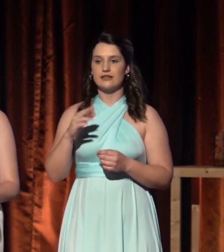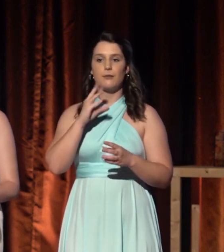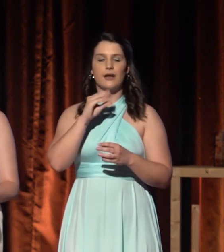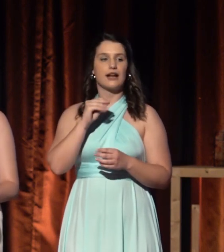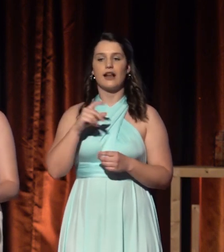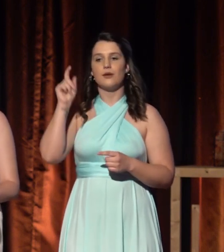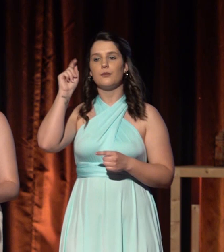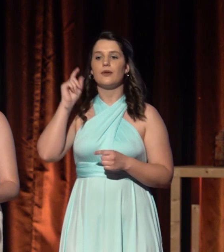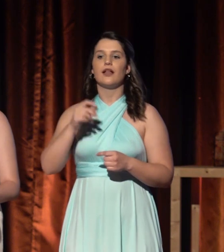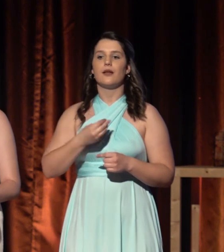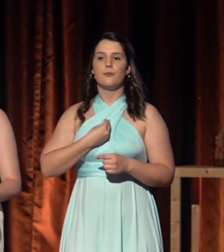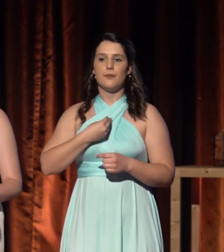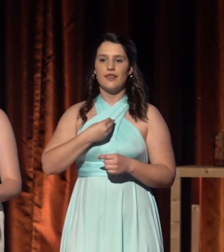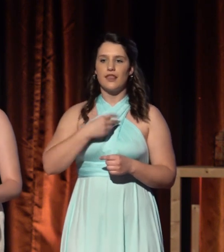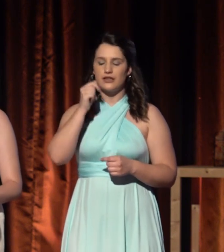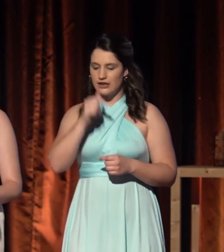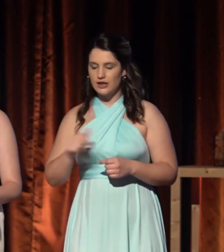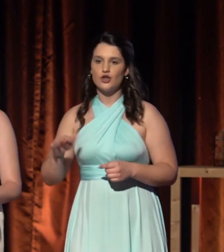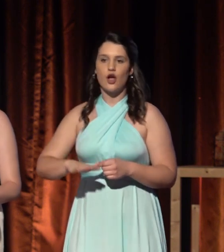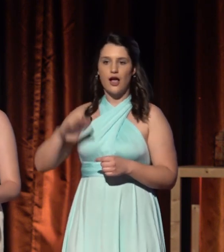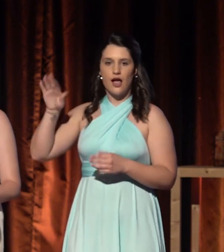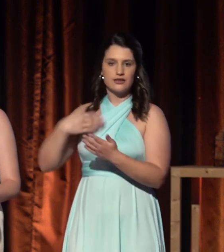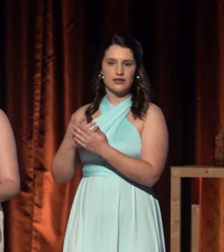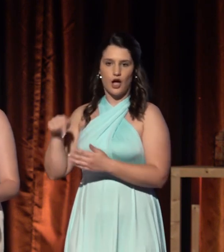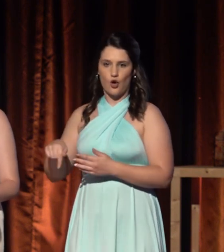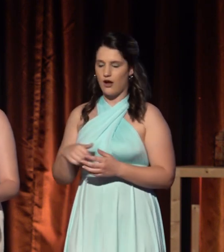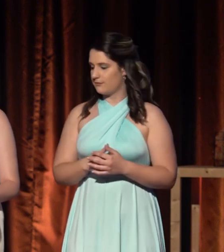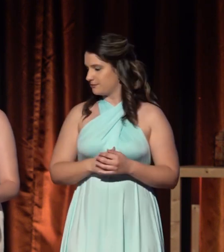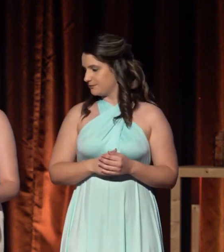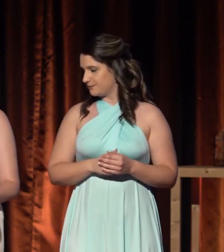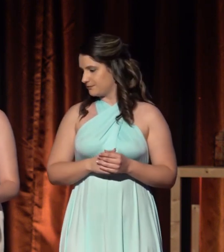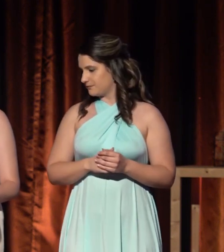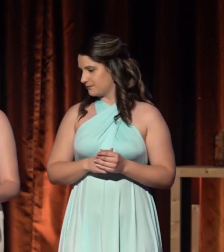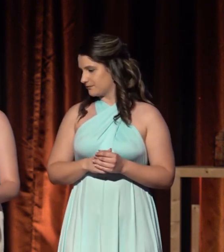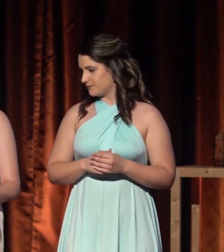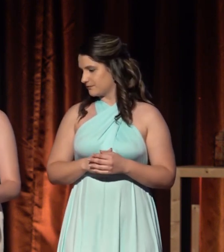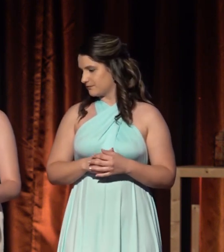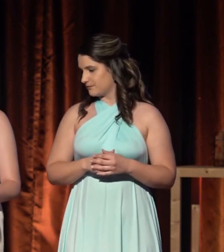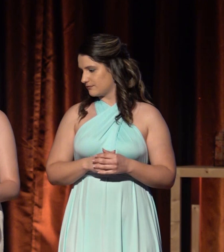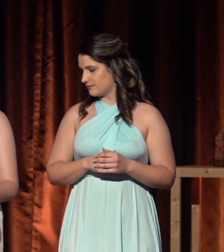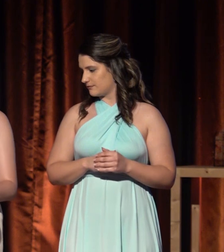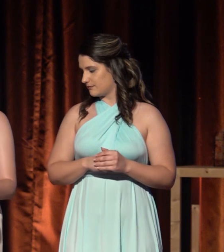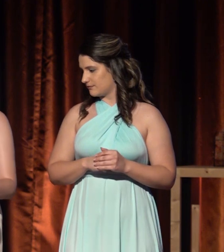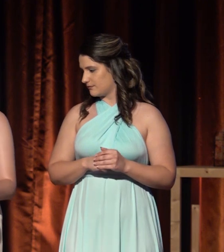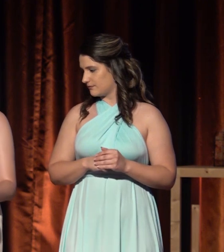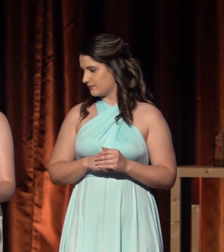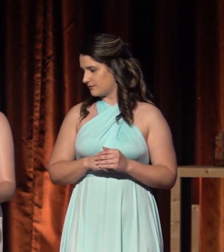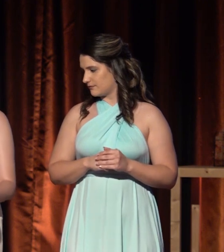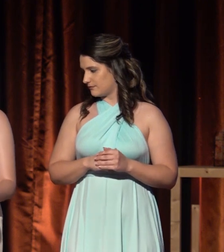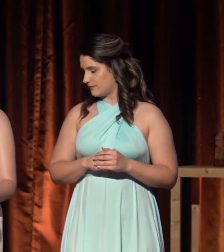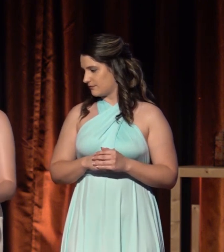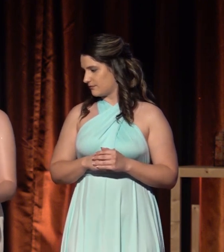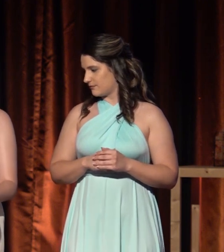dels cursos d'especialització i de l'alumne Fabián Sec en representació de l'alumnat que ha cursat el cicle en formació professional